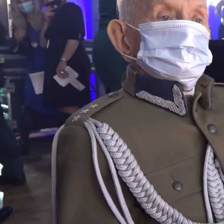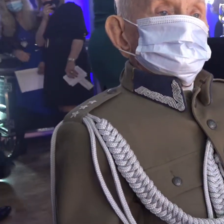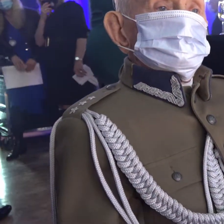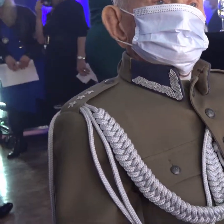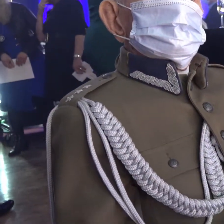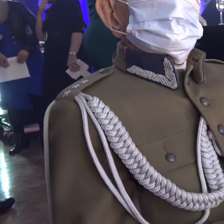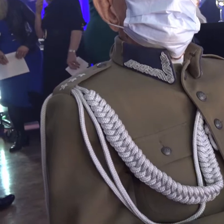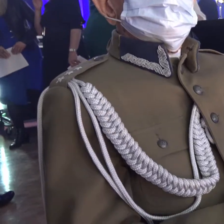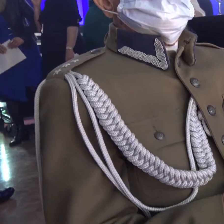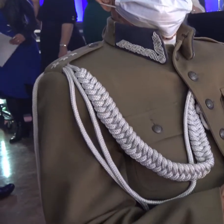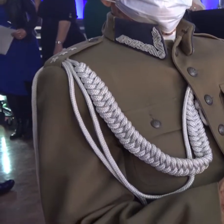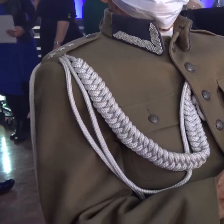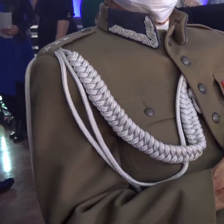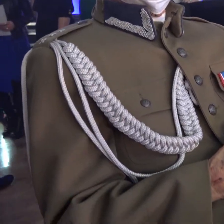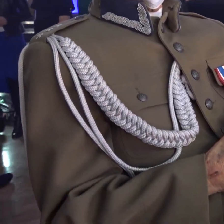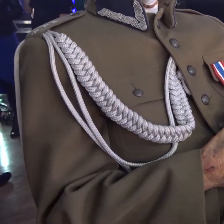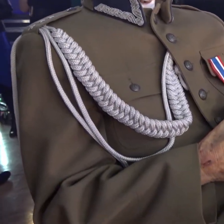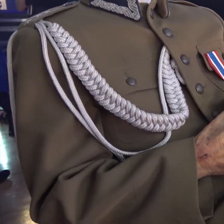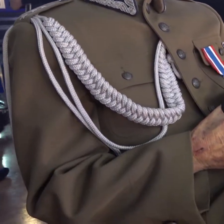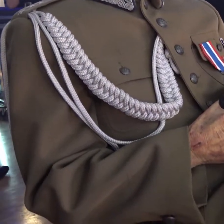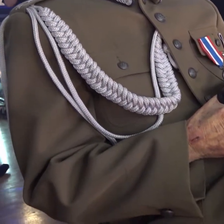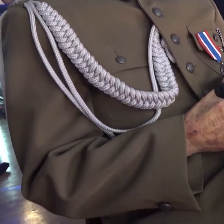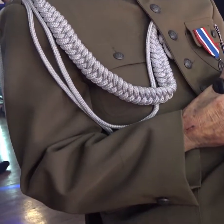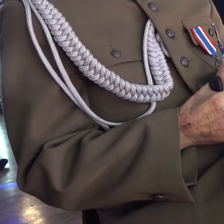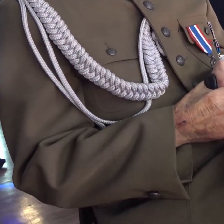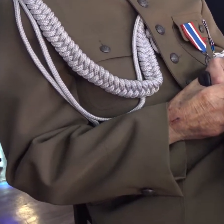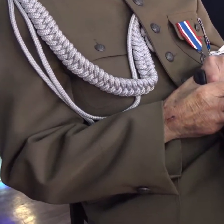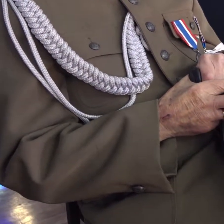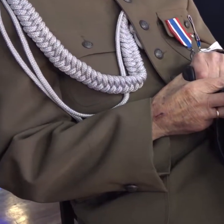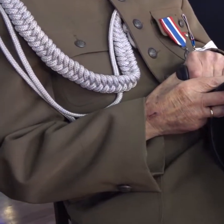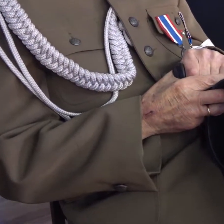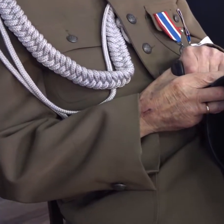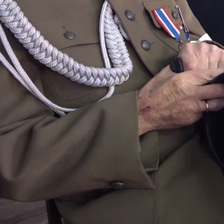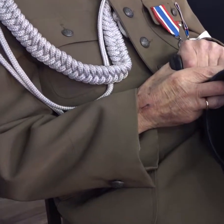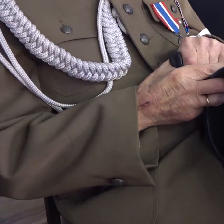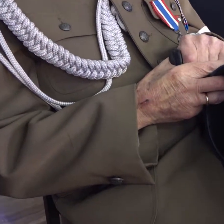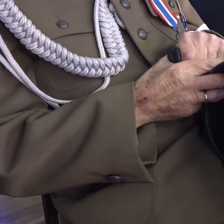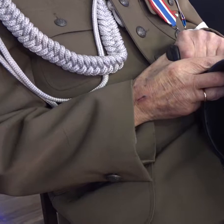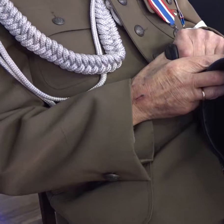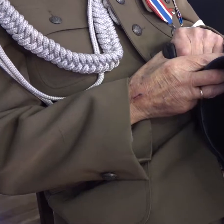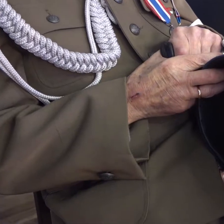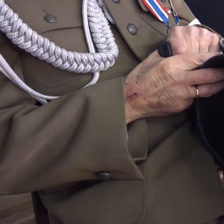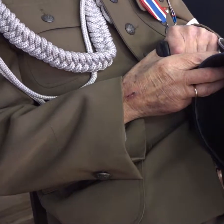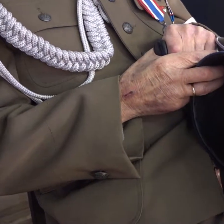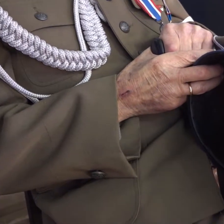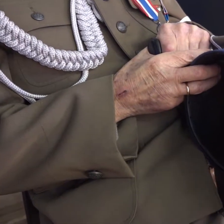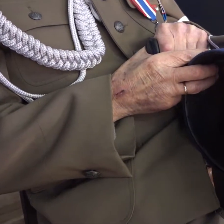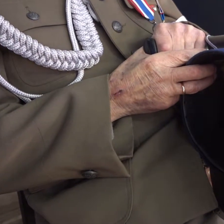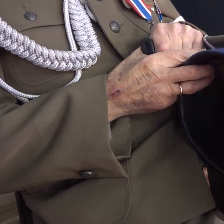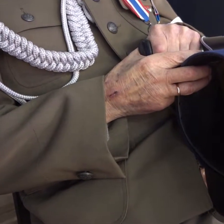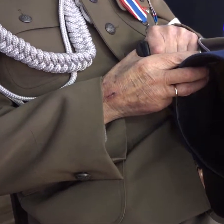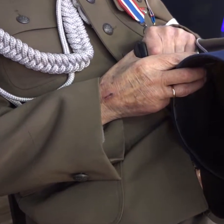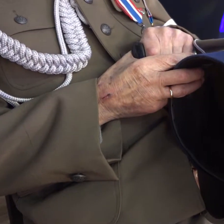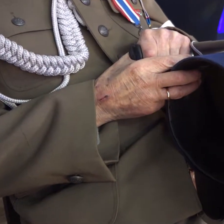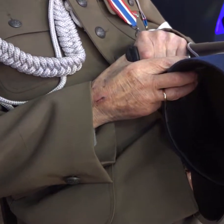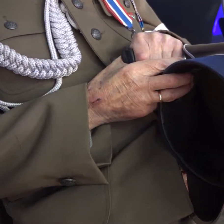te istniejące korytarze piwniczne właśnie na instytucje kultury, które w sposób bardzo nowoczesny podają